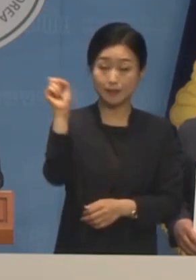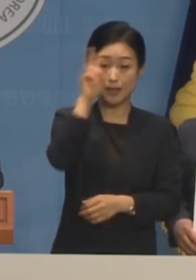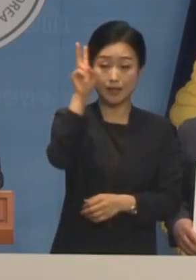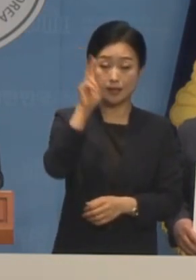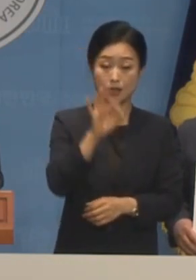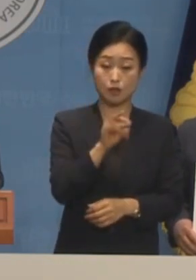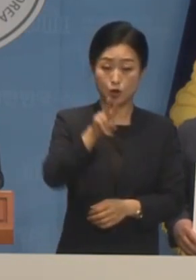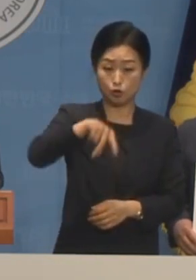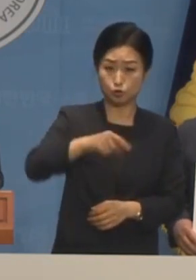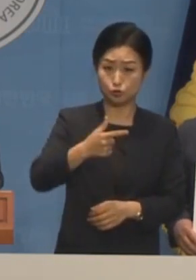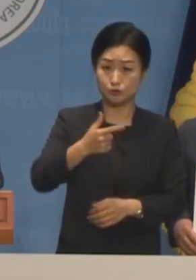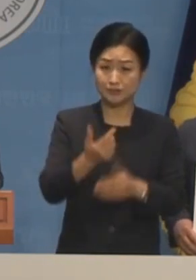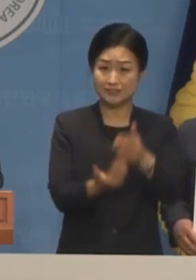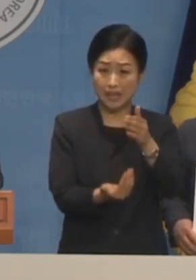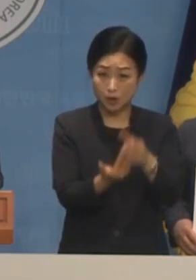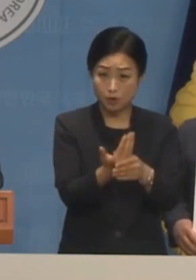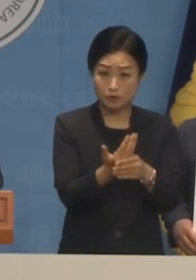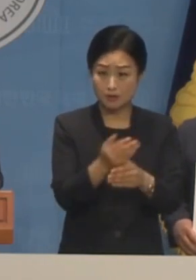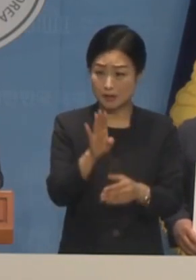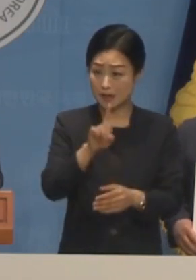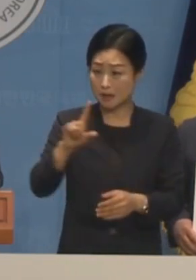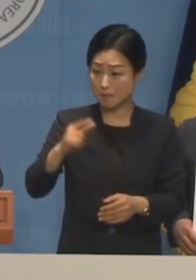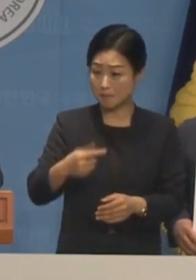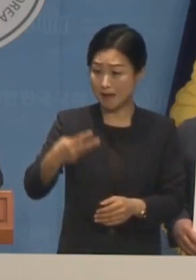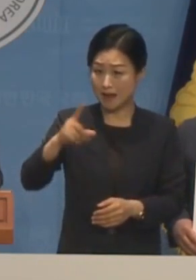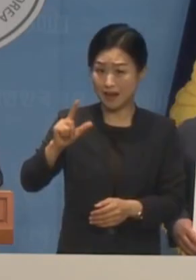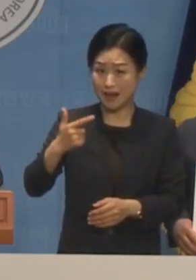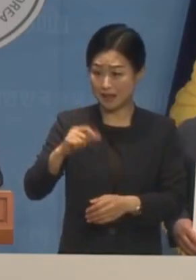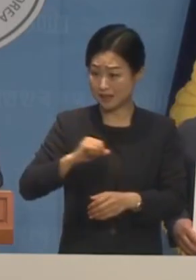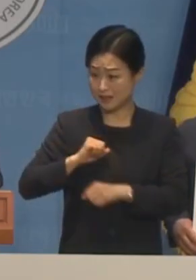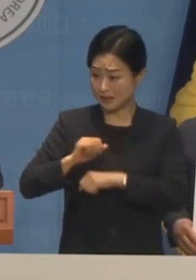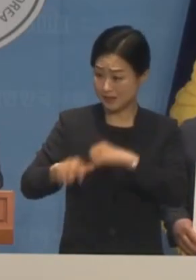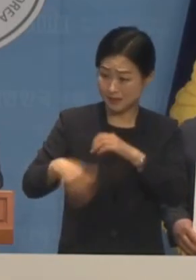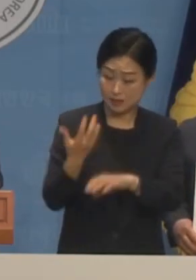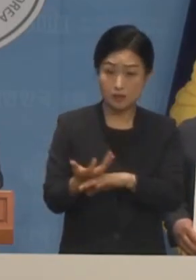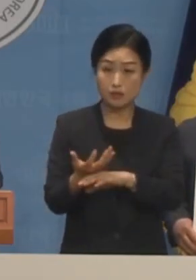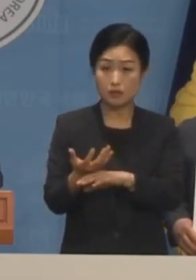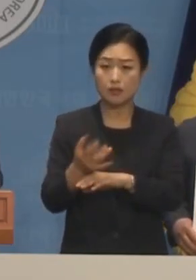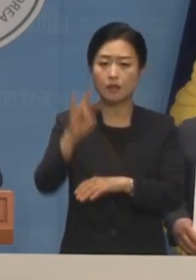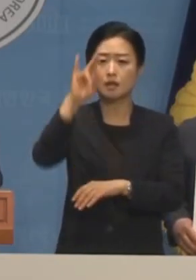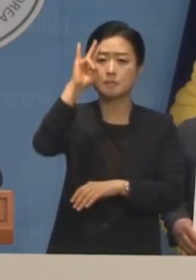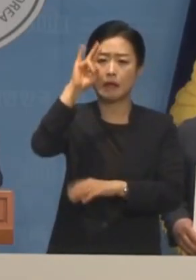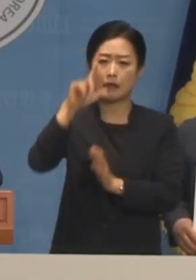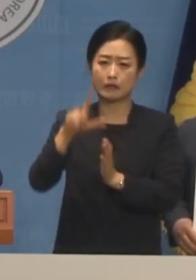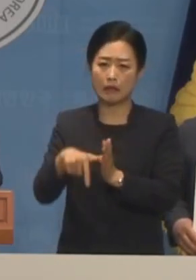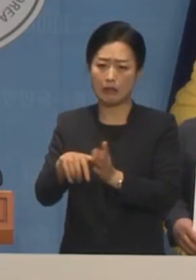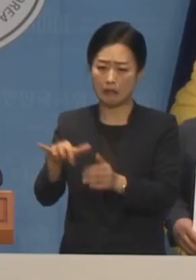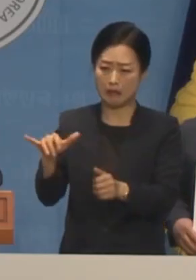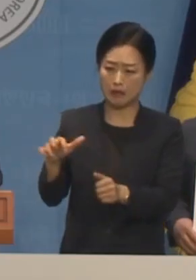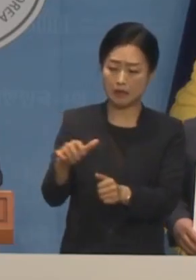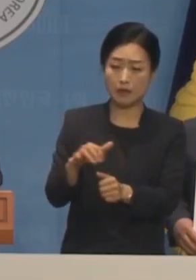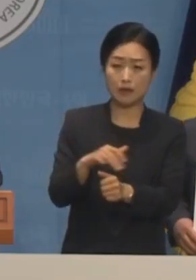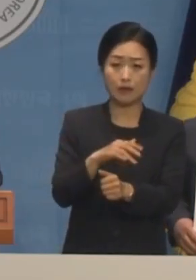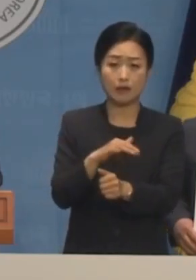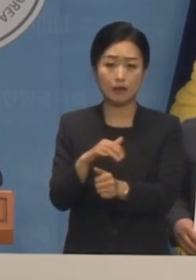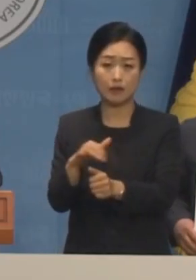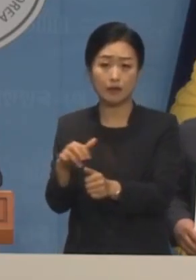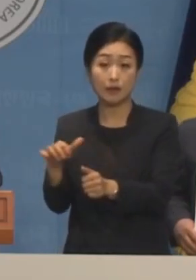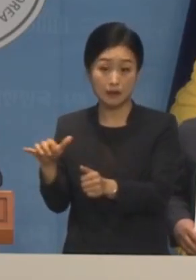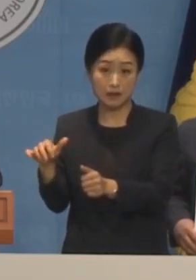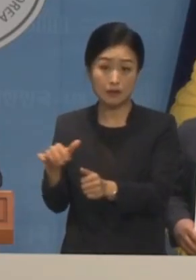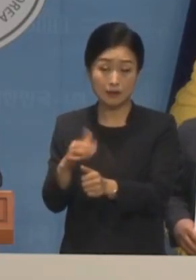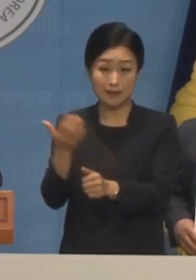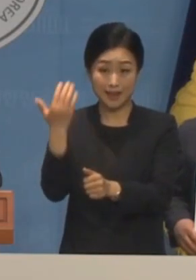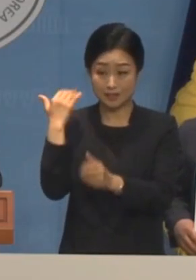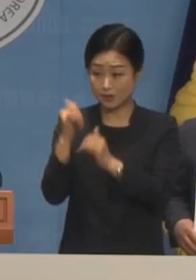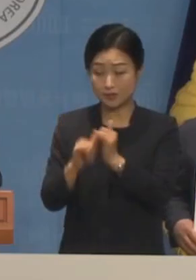사건을 반란으로 왜곡하려는 시도는 과거 박근혜 정부 시절에도 있었습니다 이전 검정